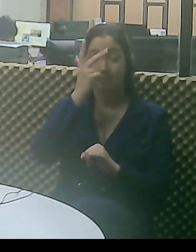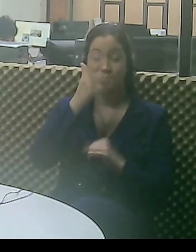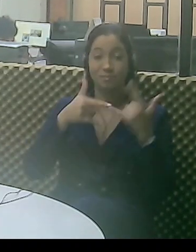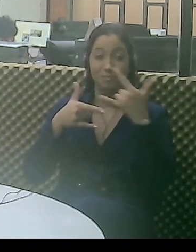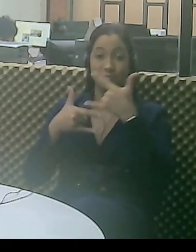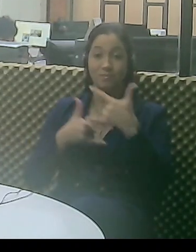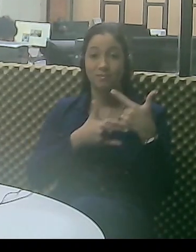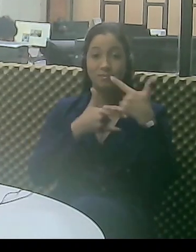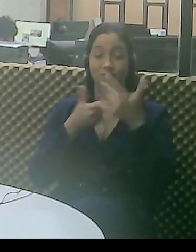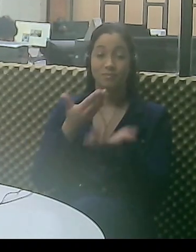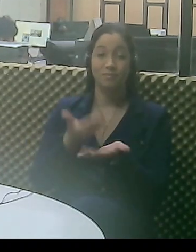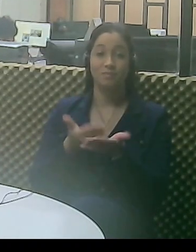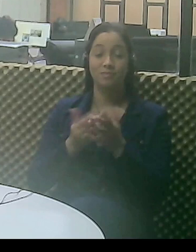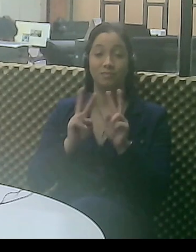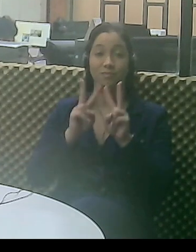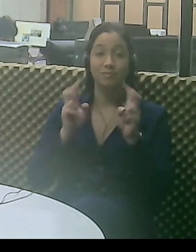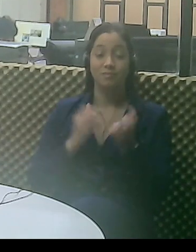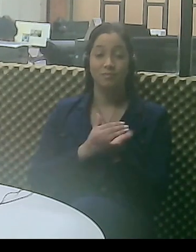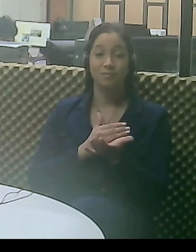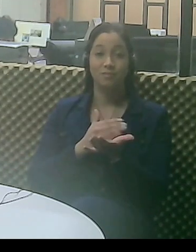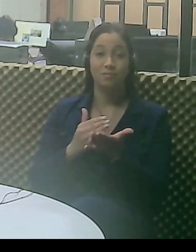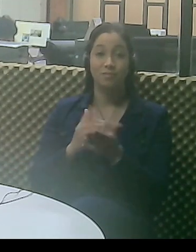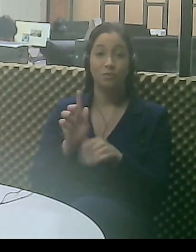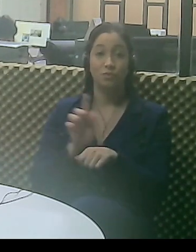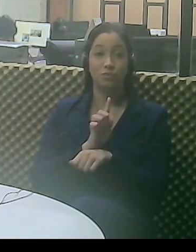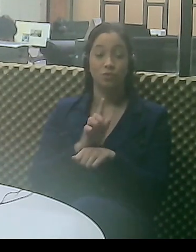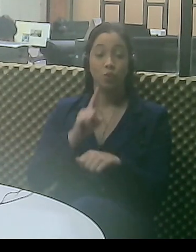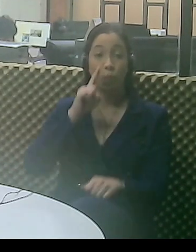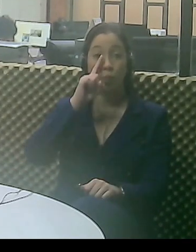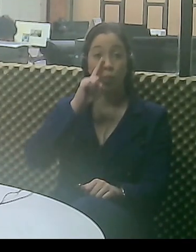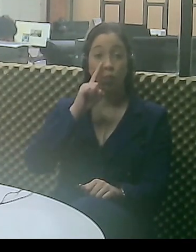tiveram uma aula sobre o tema Introdução à Gestão